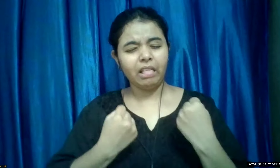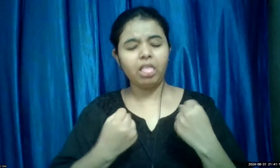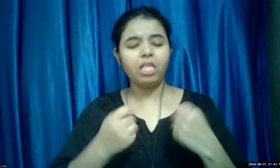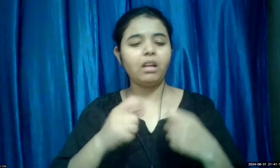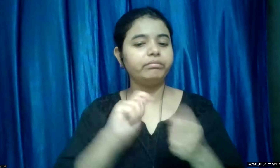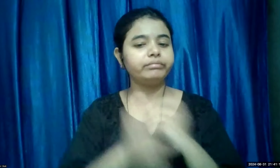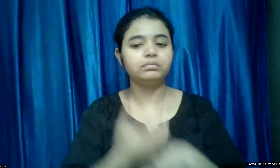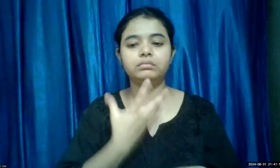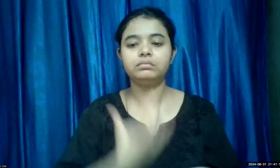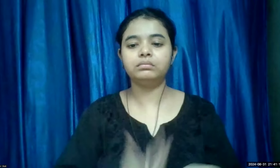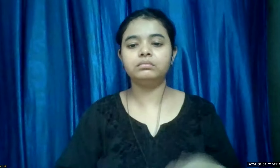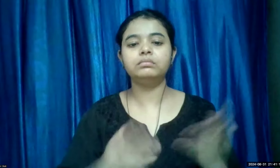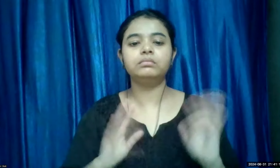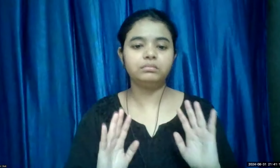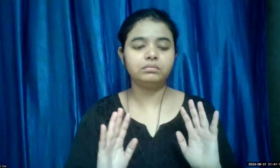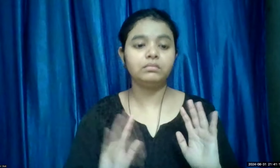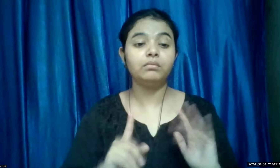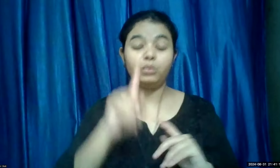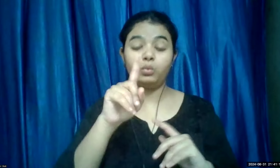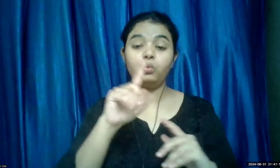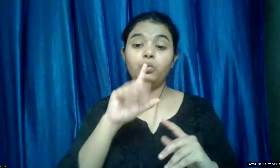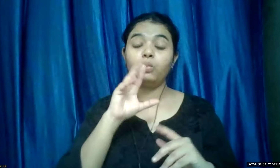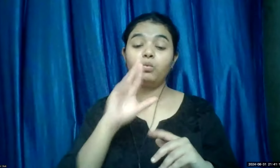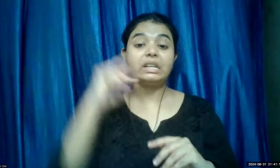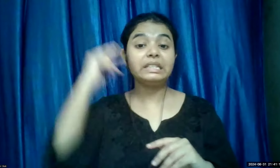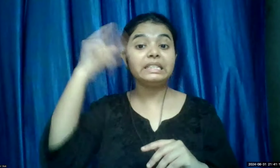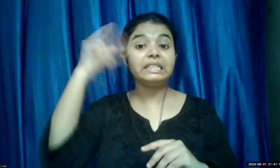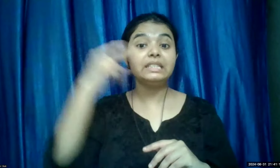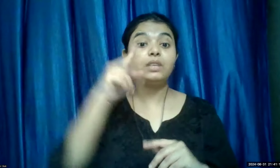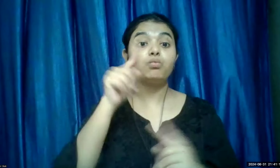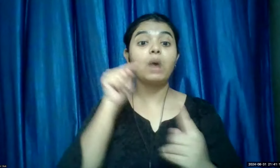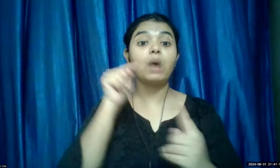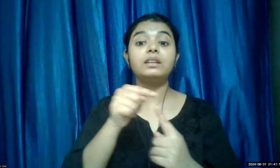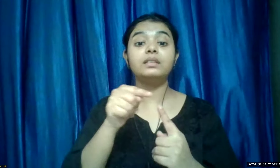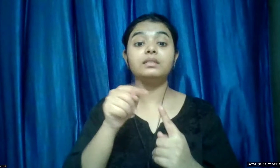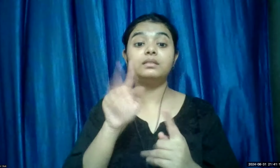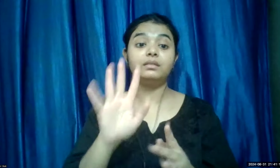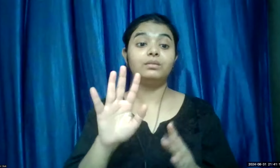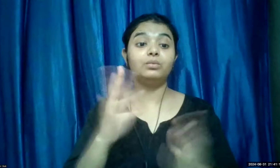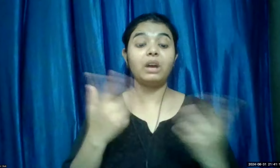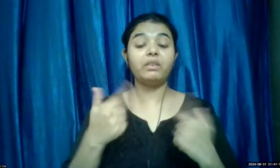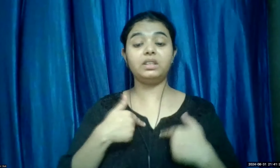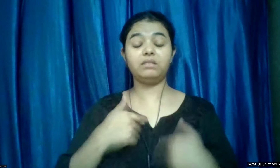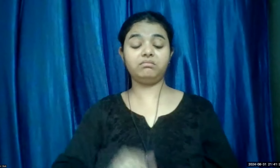ये है कि हम अपने आप को स्वामी समझते हैं दूसरी चीजों का।